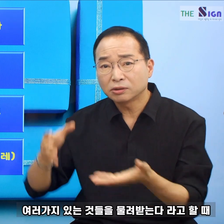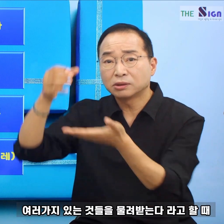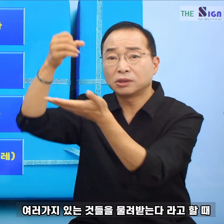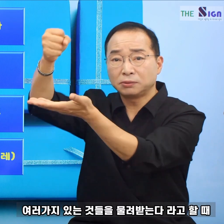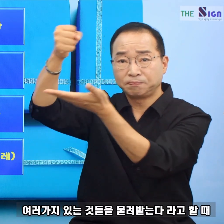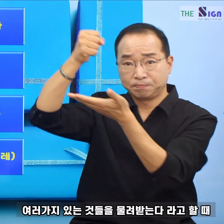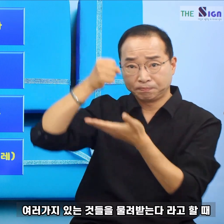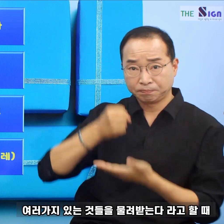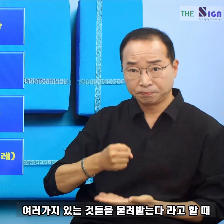것들을